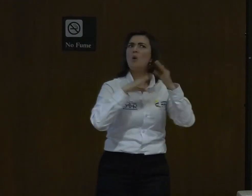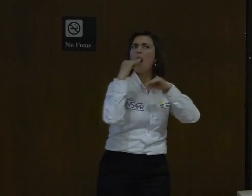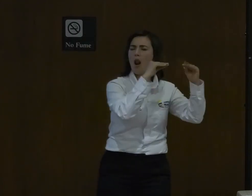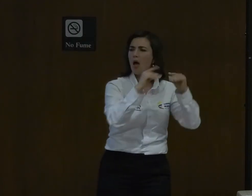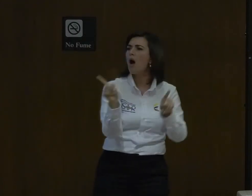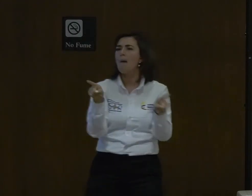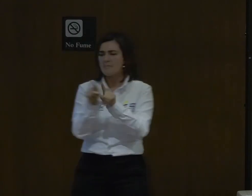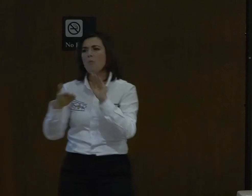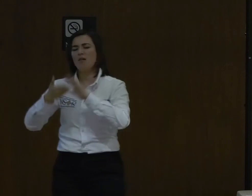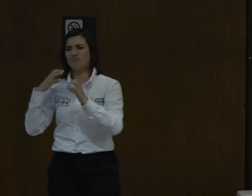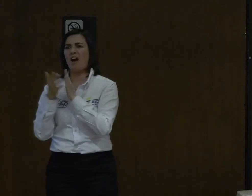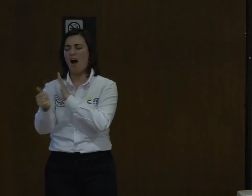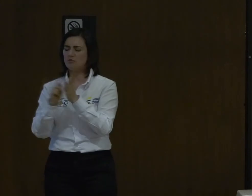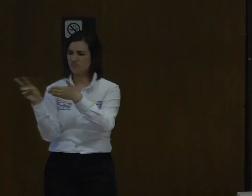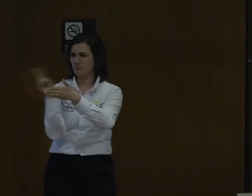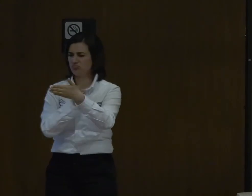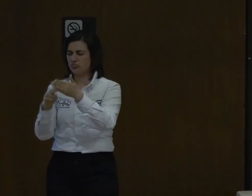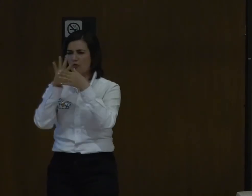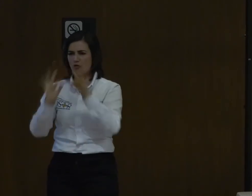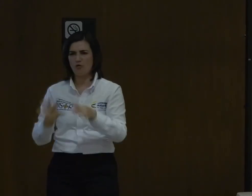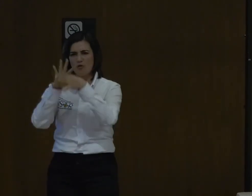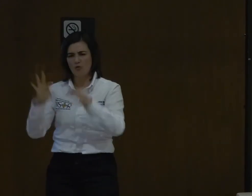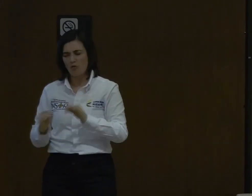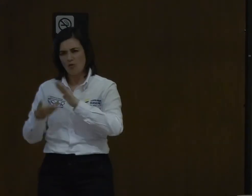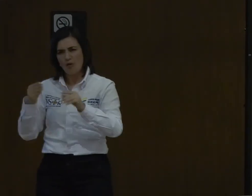evidencia indirecta de que